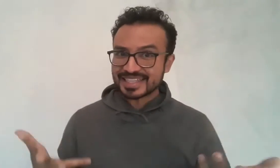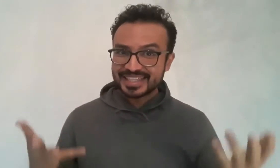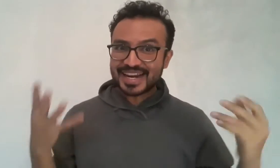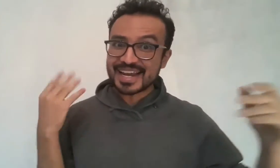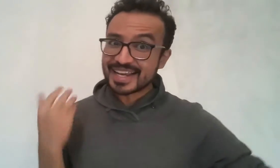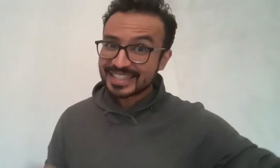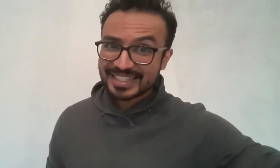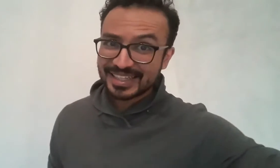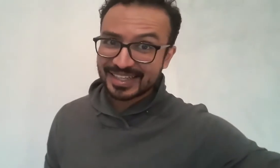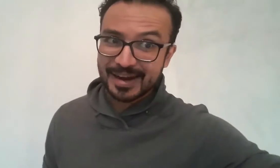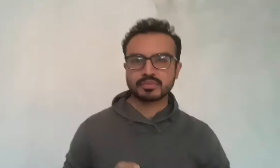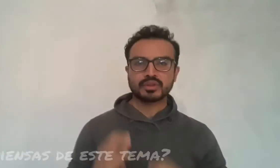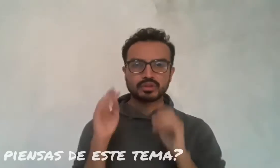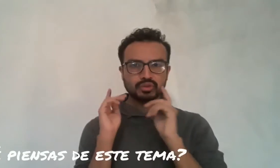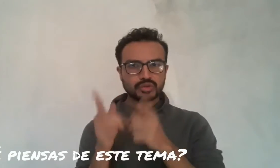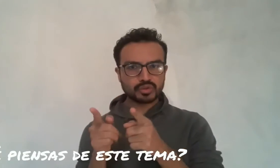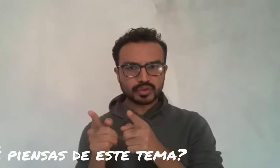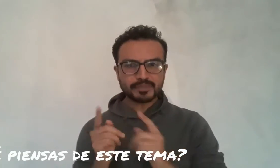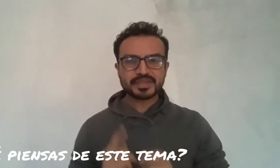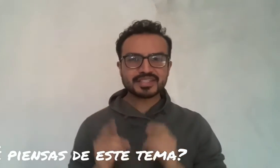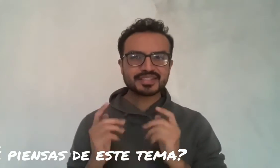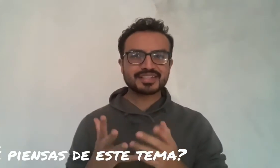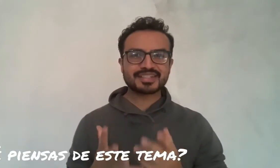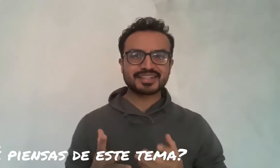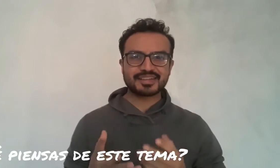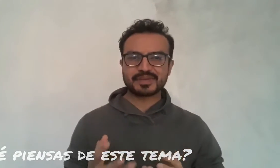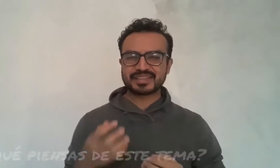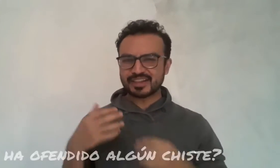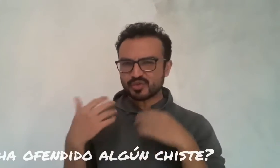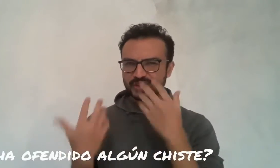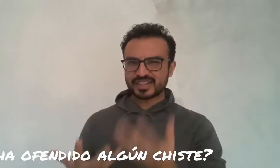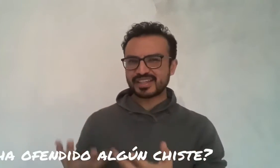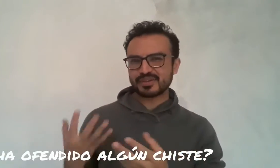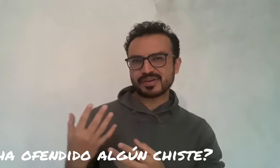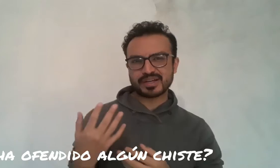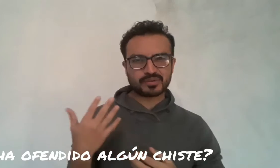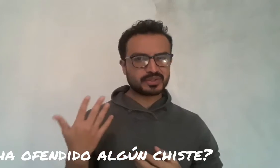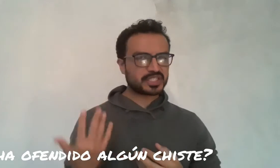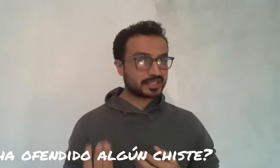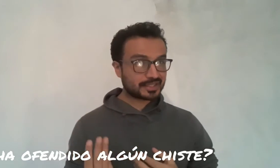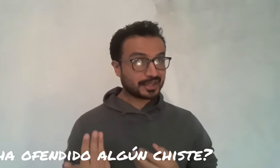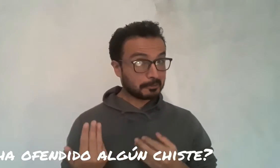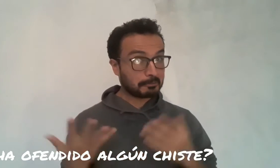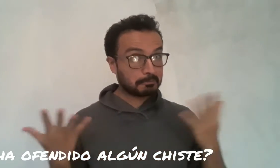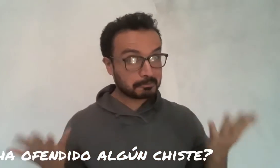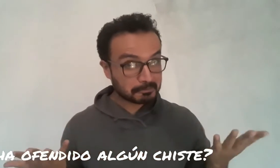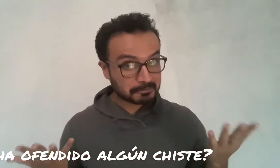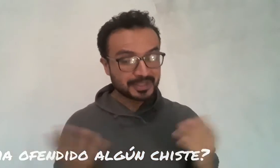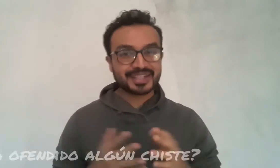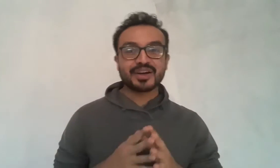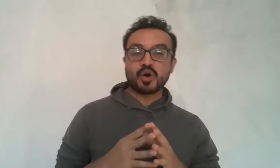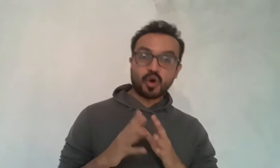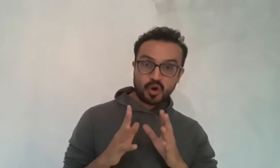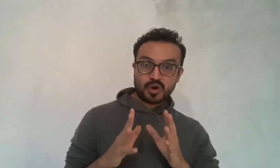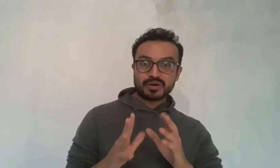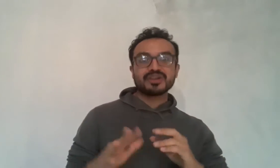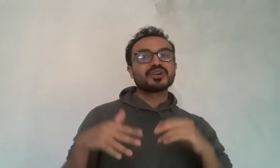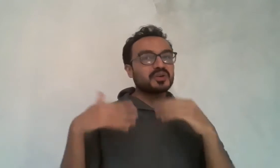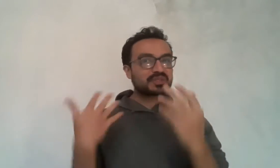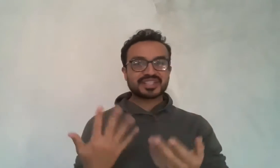etcétera, etcétera. ¿Tú qué piensas de este tema? ¿Te ha ofendido algún chiste? ¿O